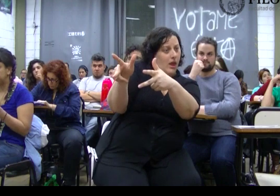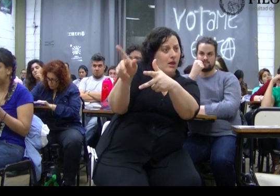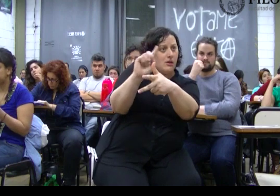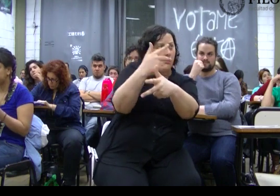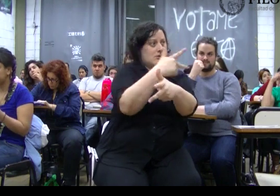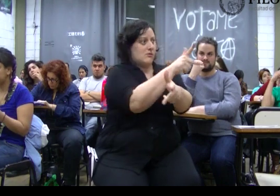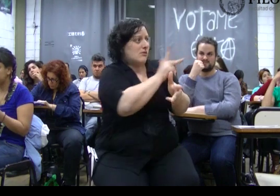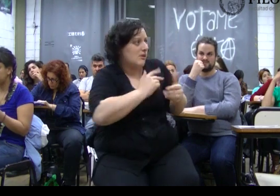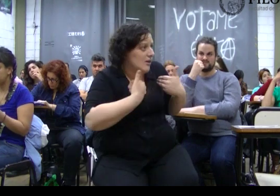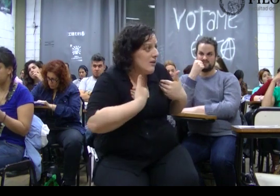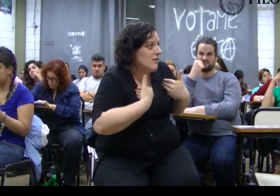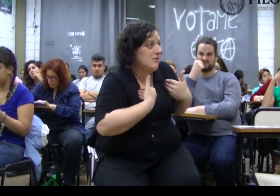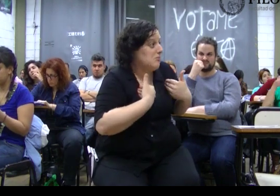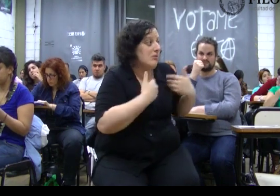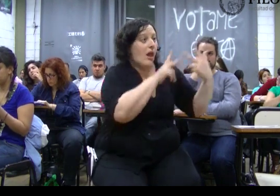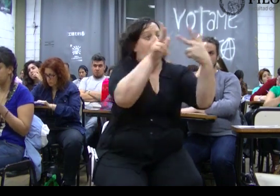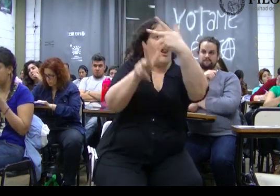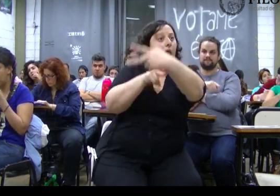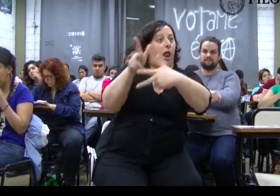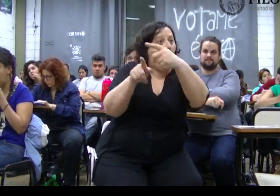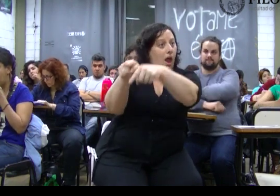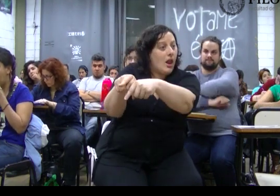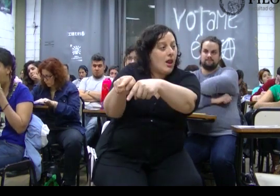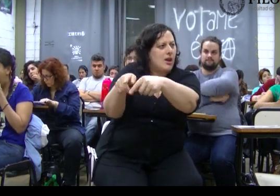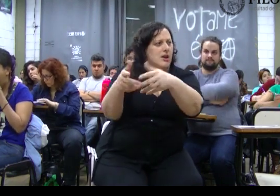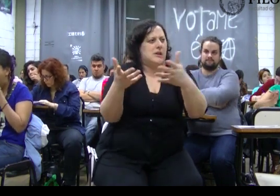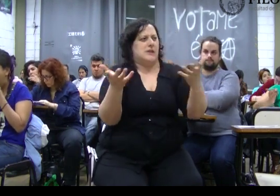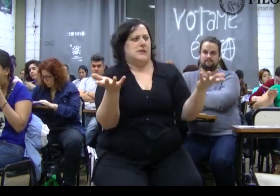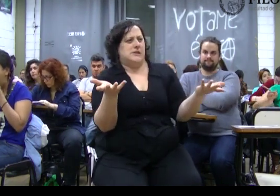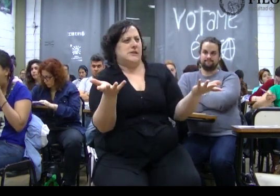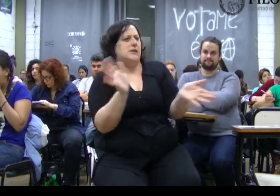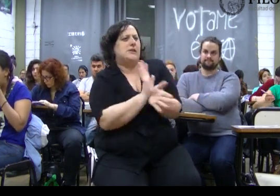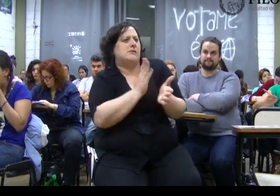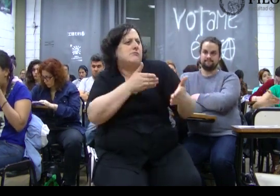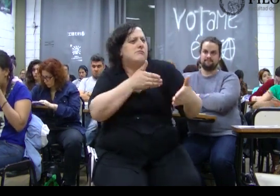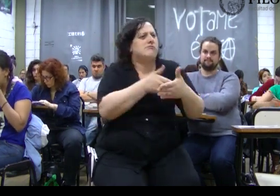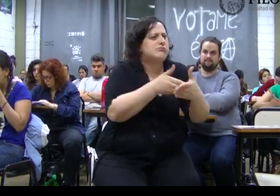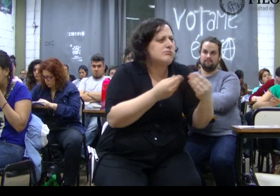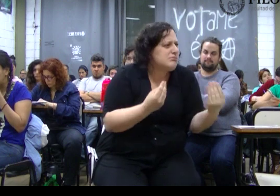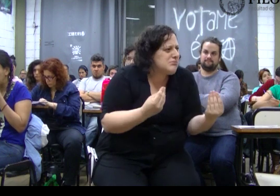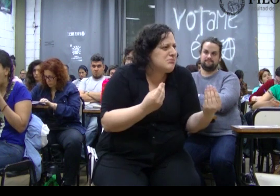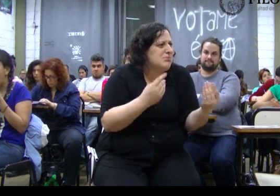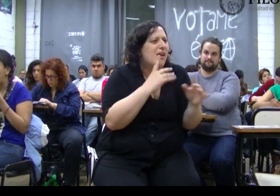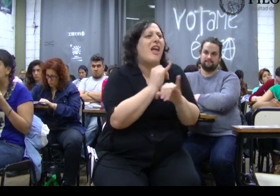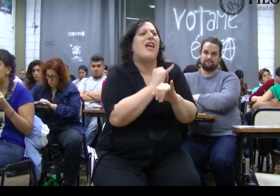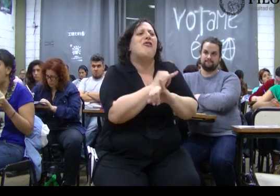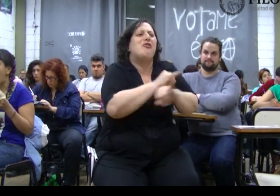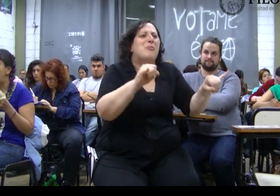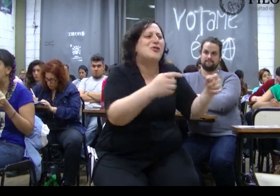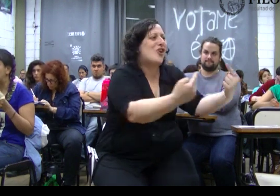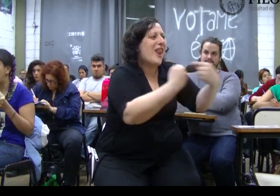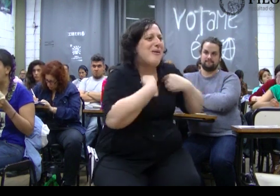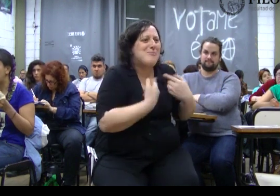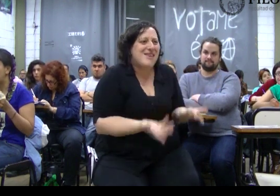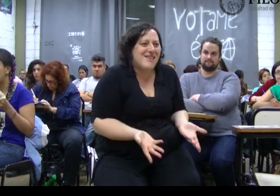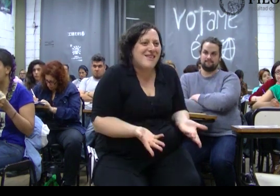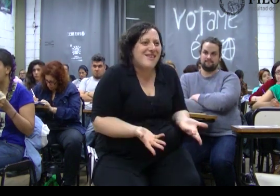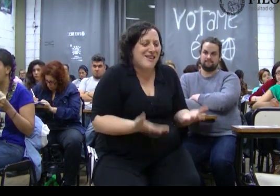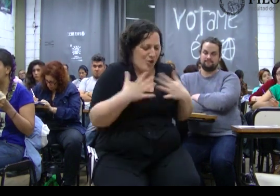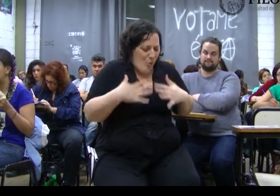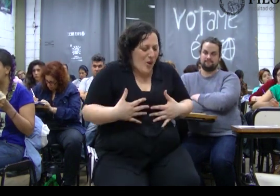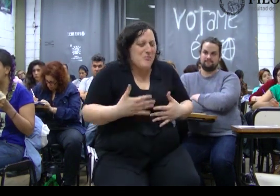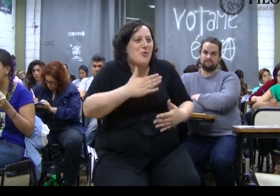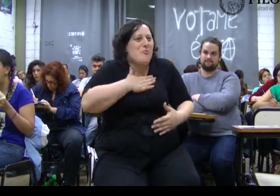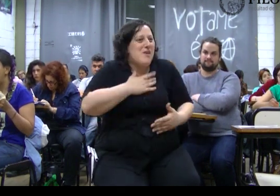barrera del acceso a la información la tengo yo y el decido sobre mi cuerpo yo, es